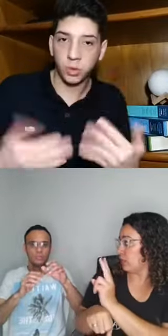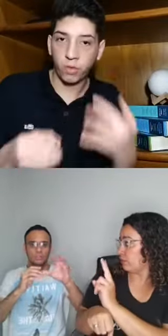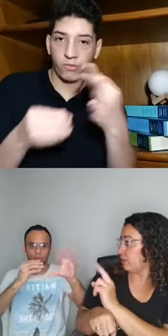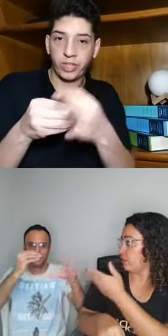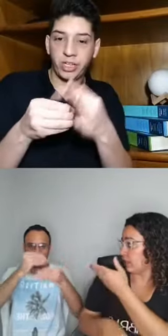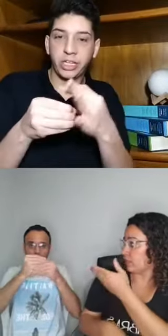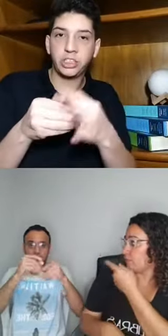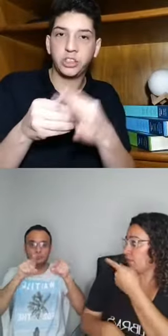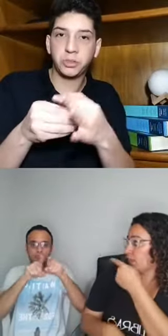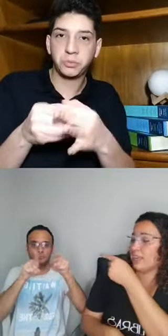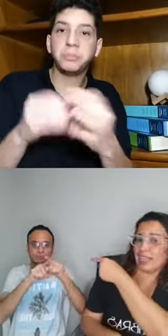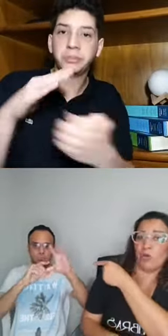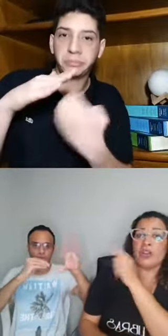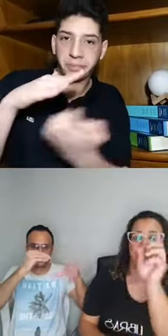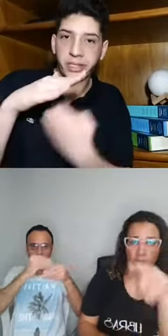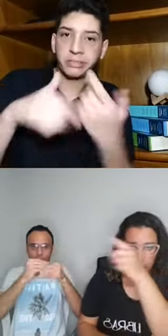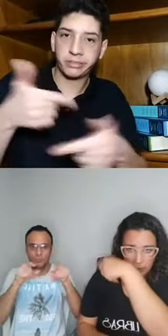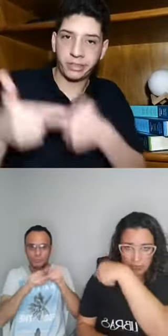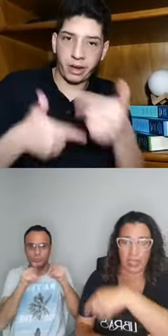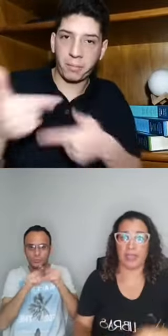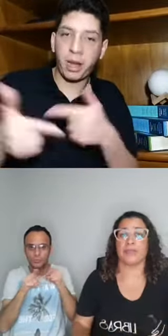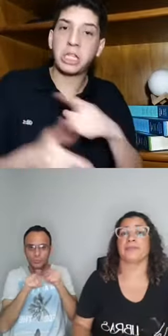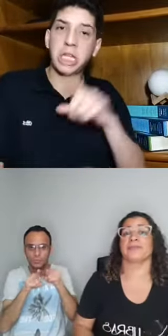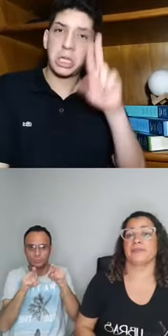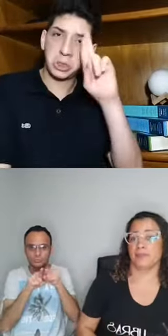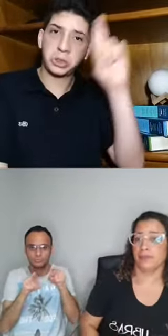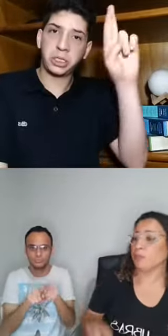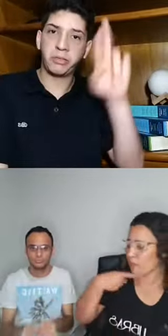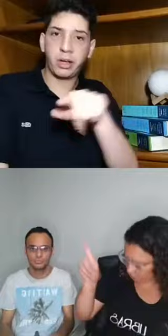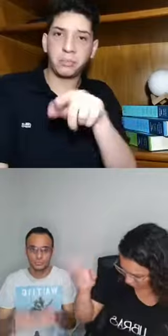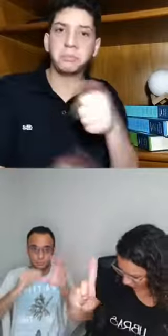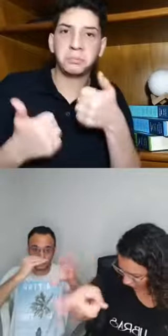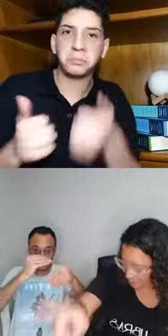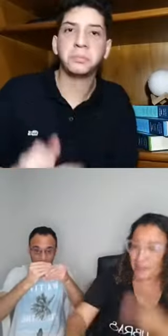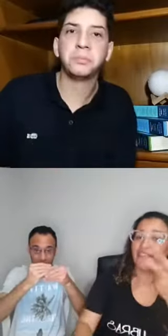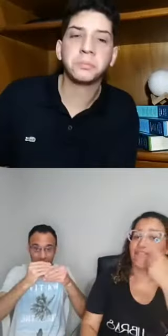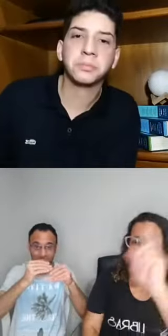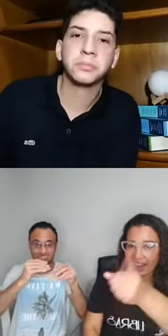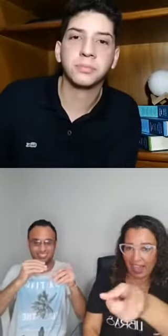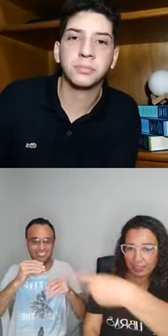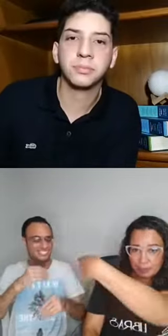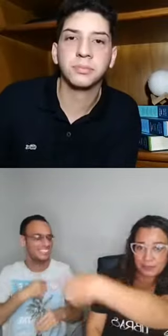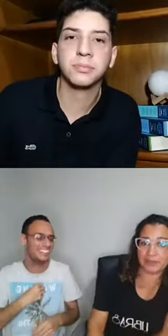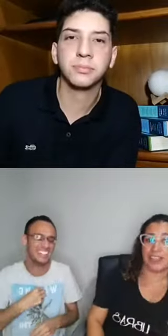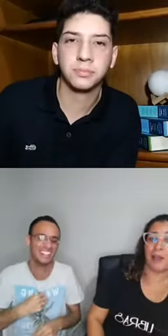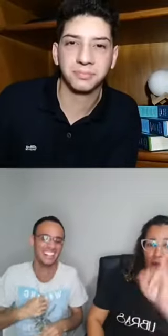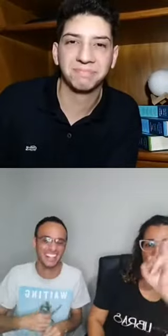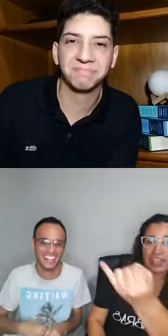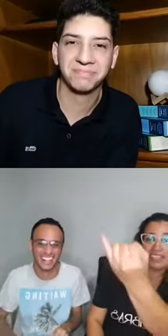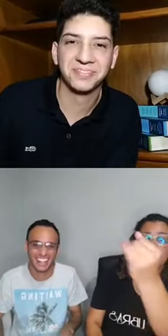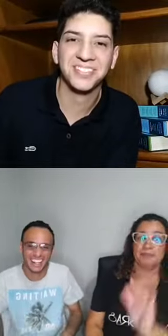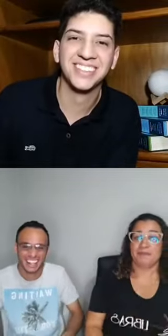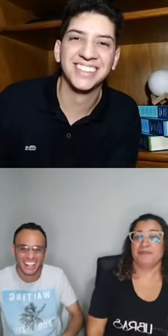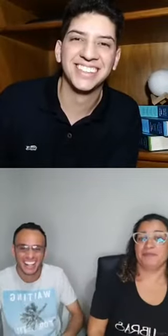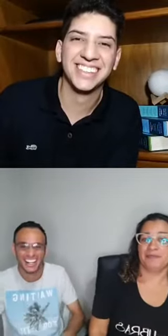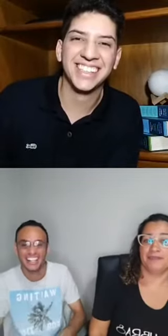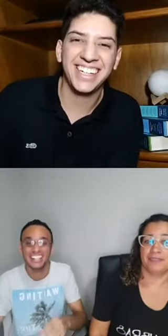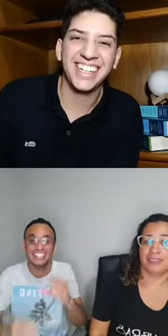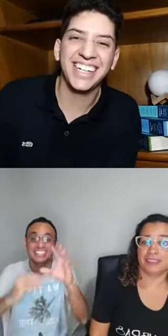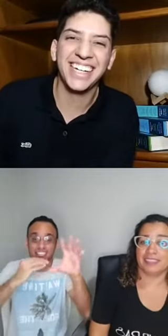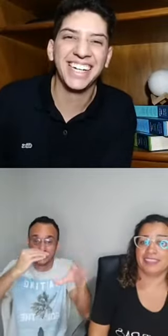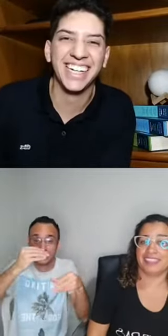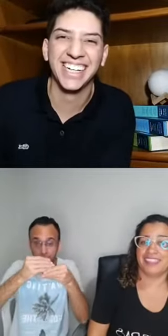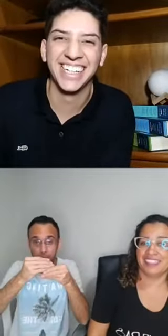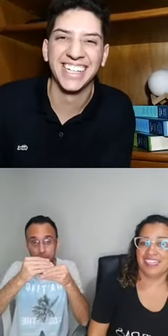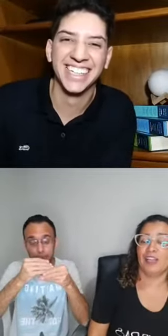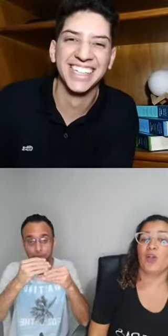do chefe, né? E falar, o Ronan quer complementar. Bom, fala. Fala. Aproveita.